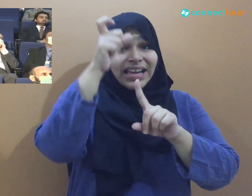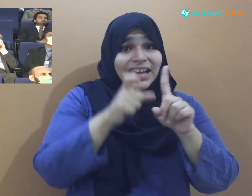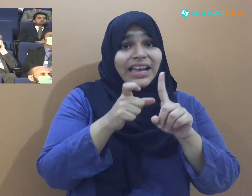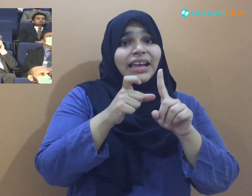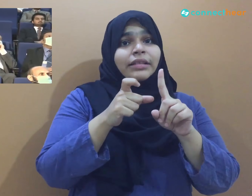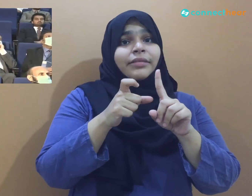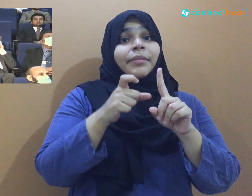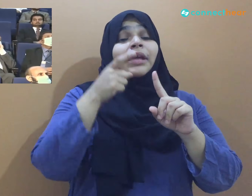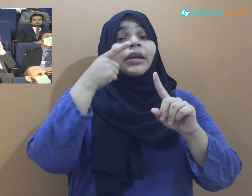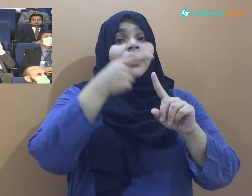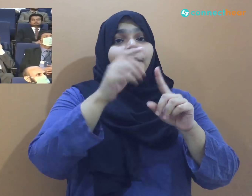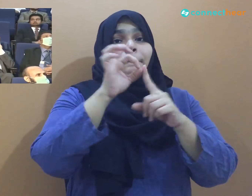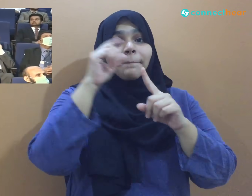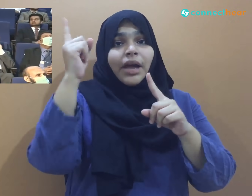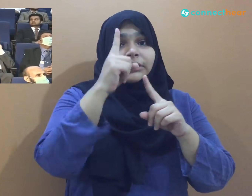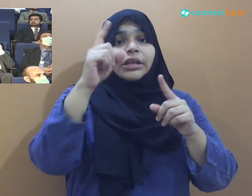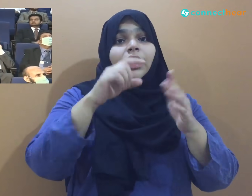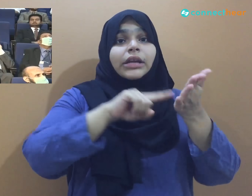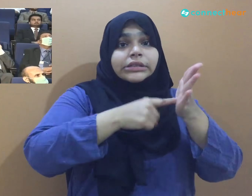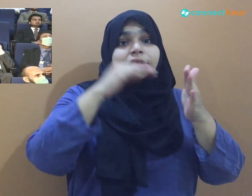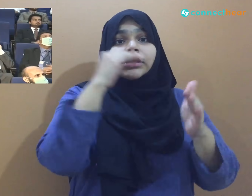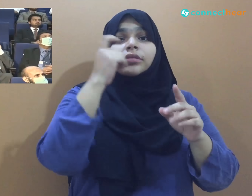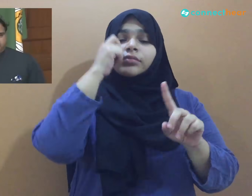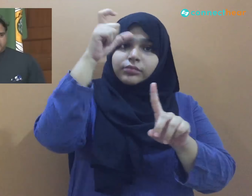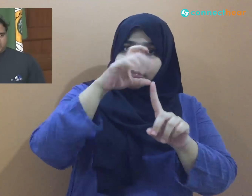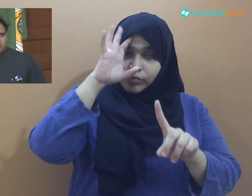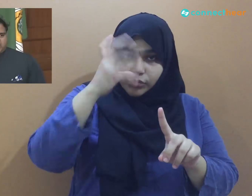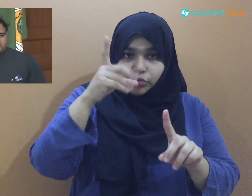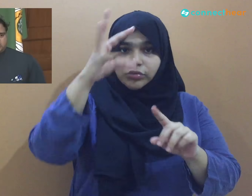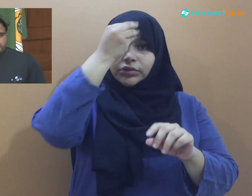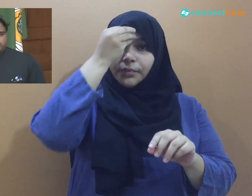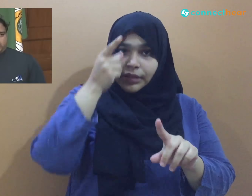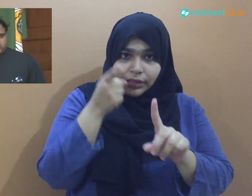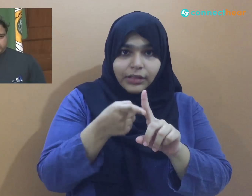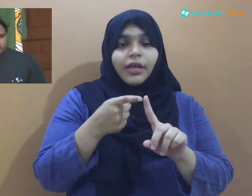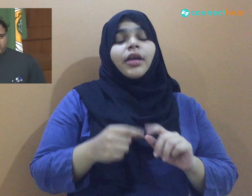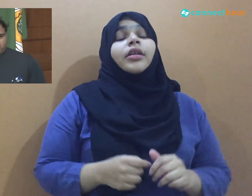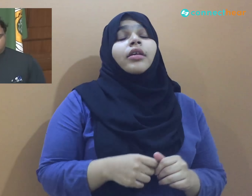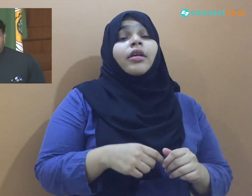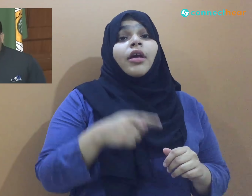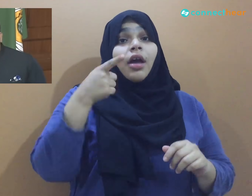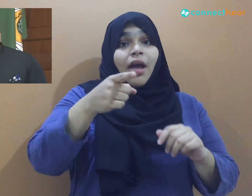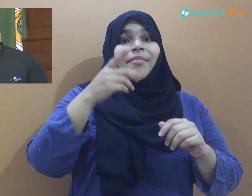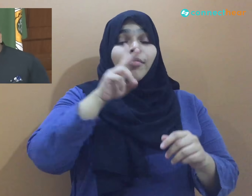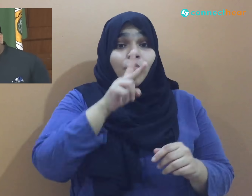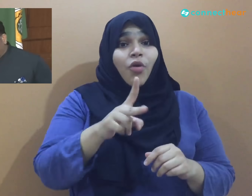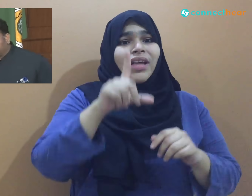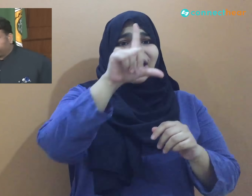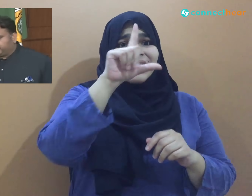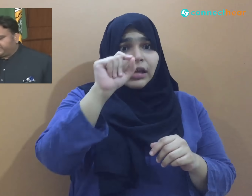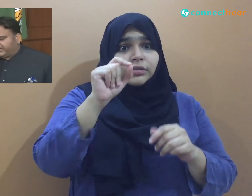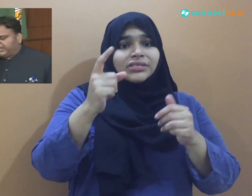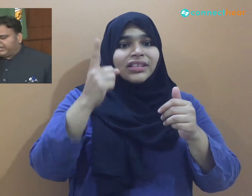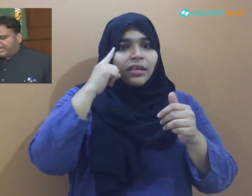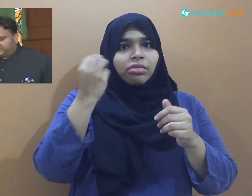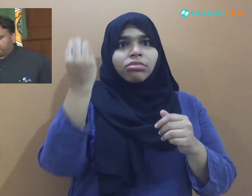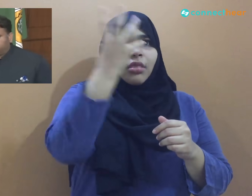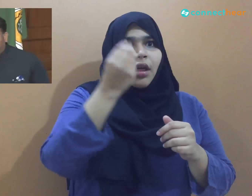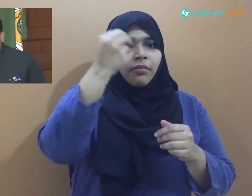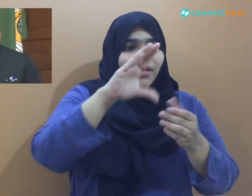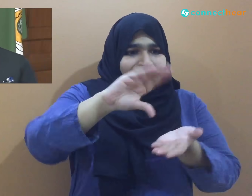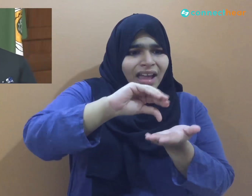19 کے آتے ہی تقریباً ود ان 10 days پاکستان میں سینیٹائزرز کی شارٹیج ہو گئی. تو ہم نے سب سے پہلے